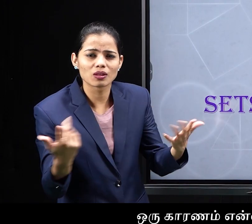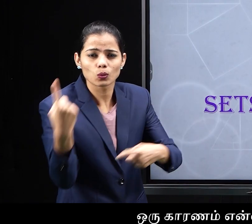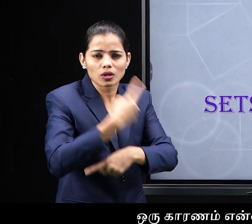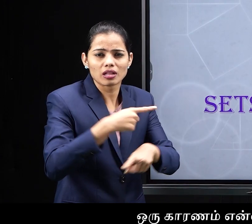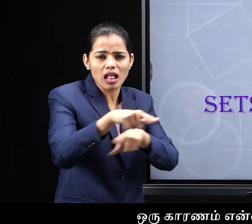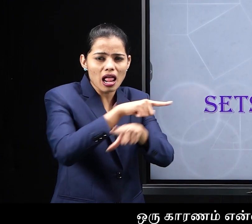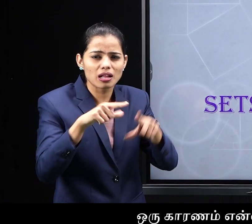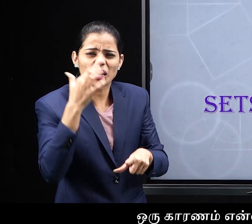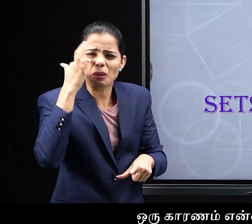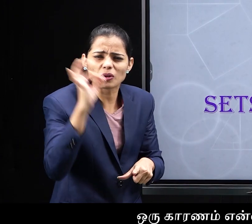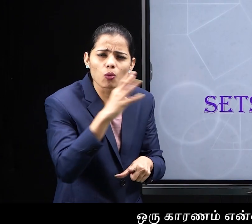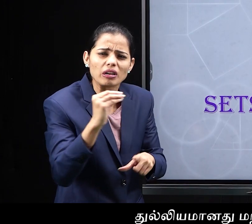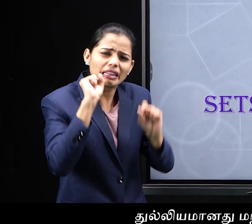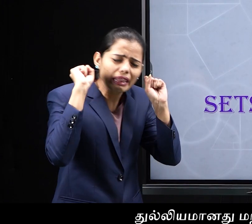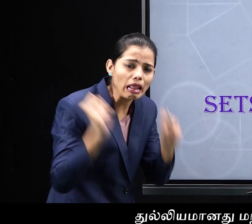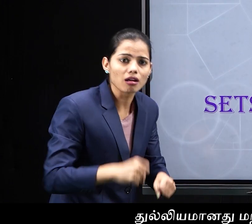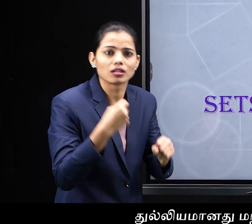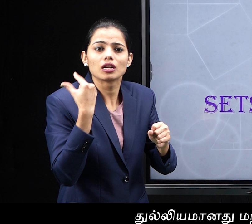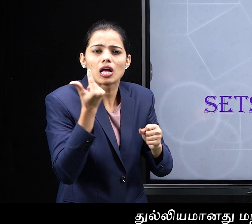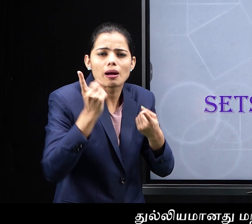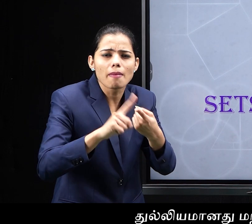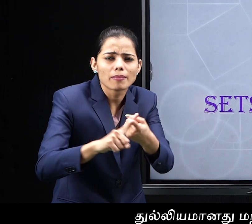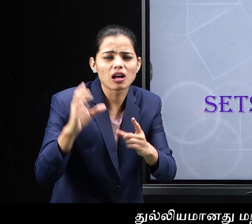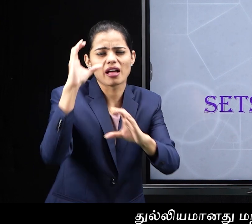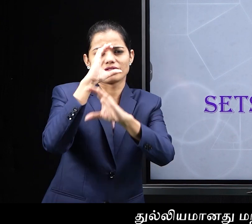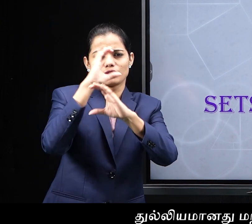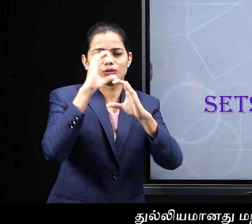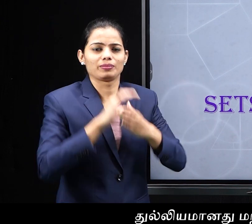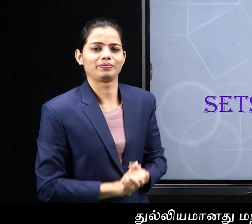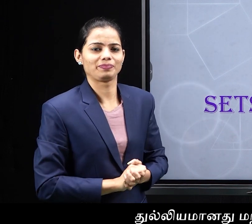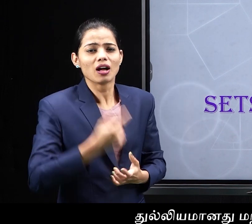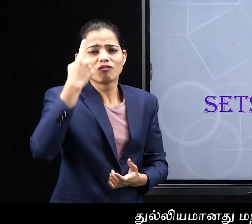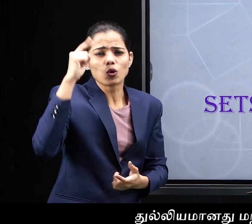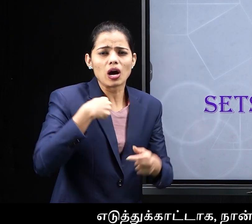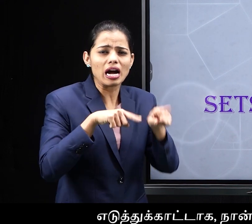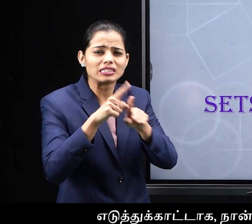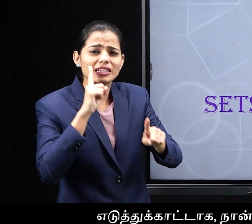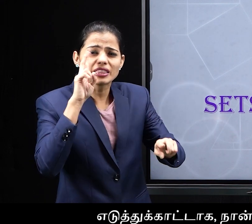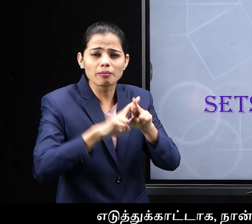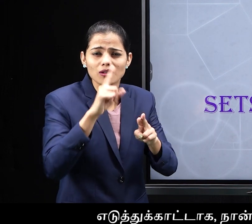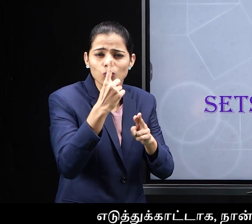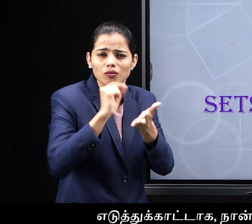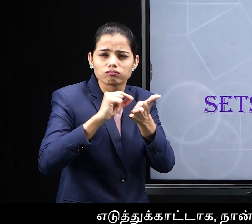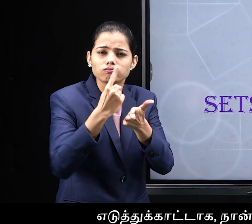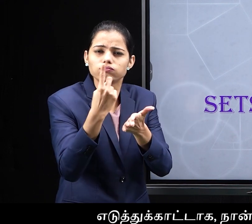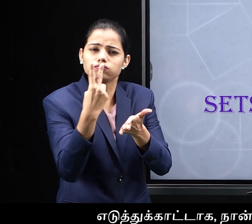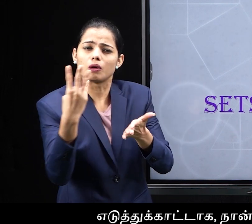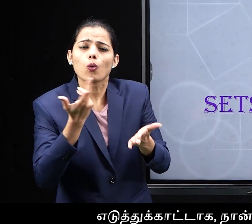என்னவென்றால், அன்றாட மொழி துல்லியமானது மற்றும் குழப்பத்தை ஏற்படுத்தும். எடுத்துக்காட்டாக, நான்